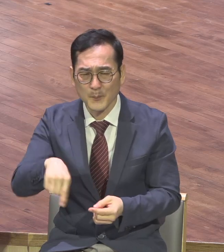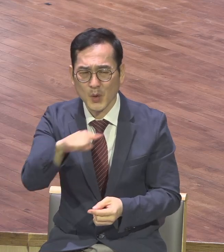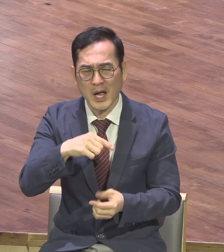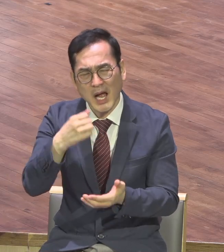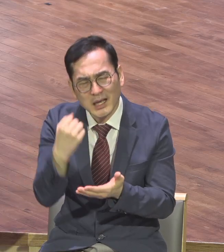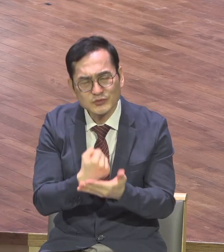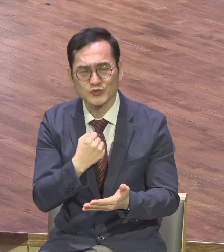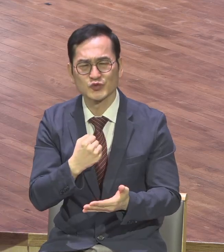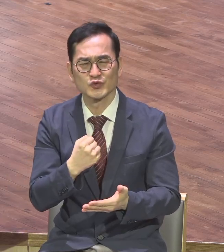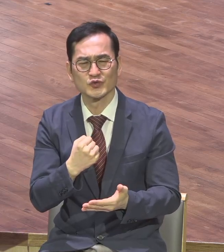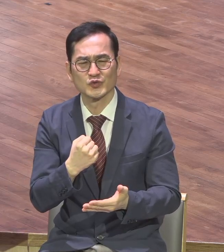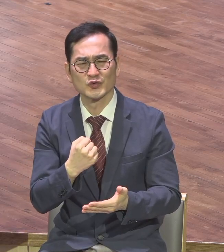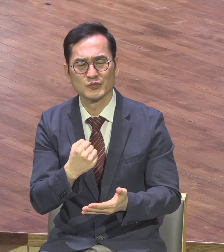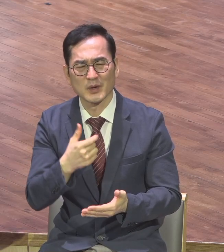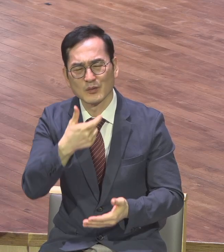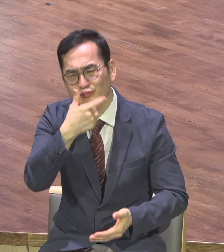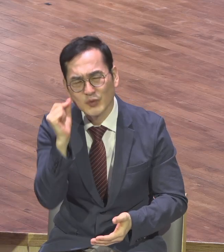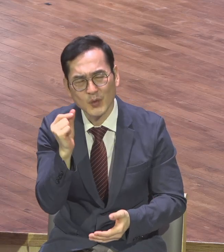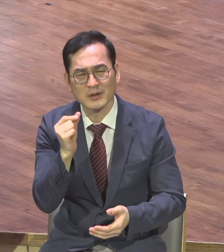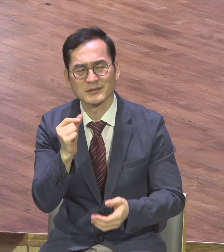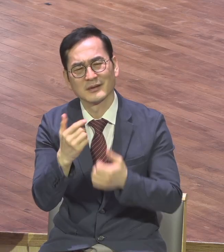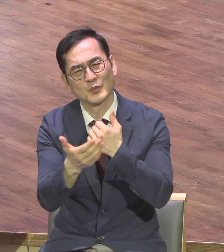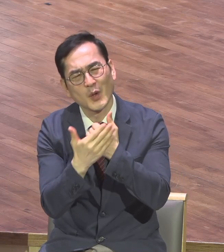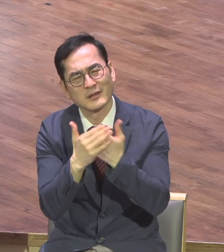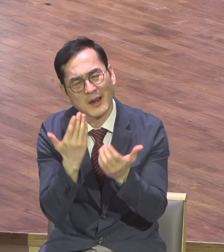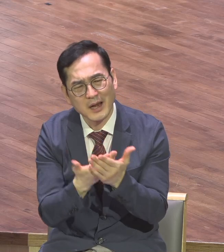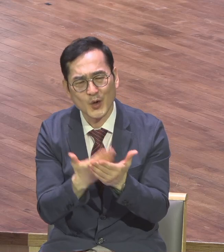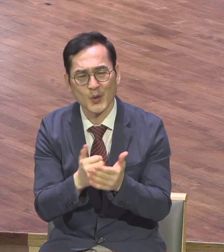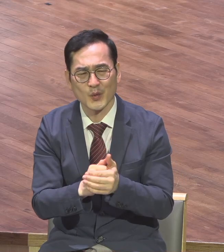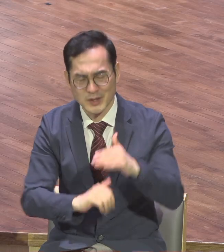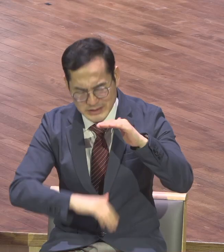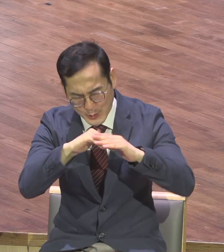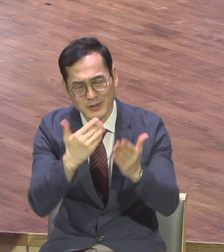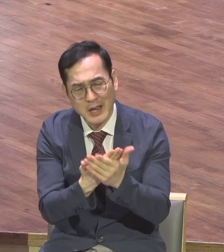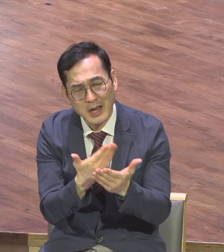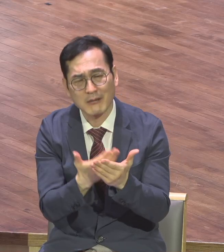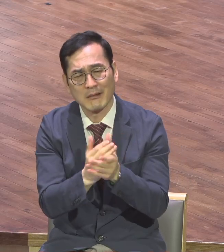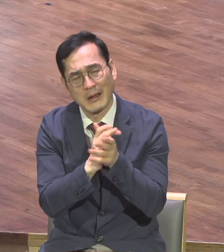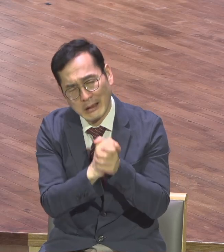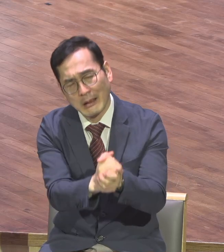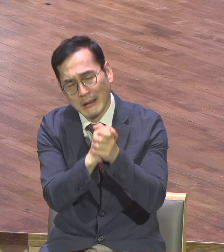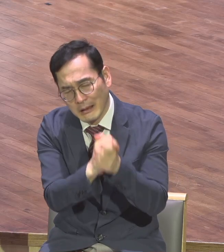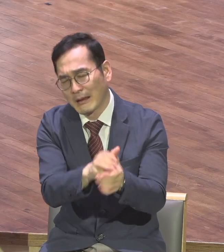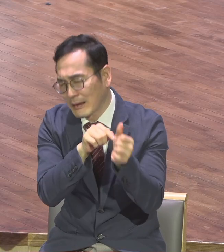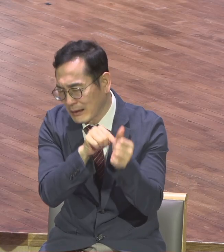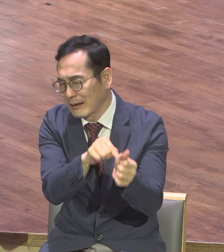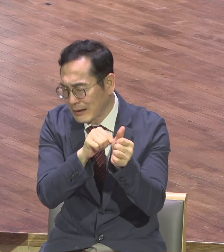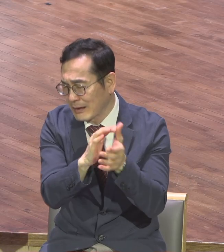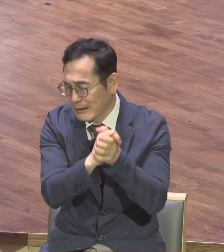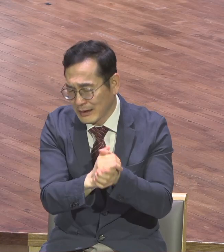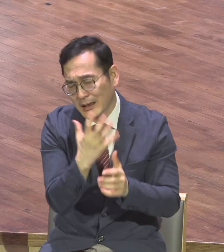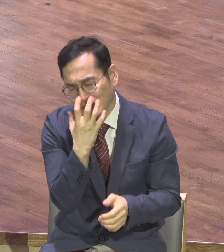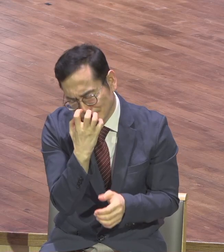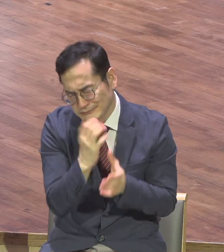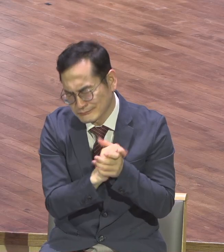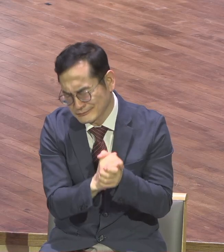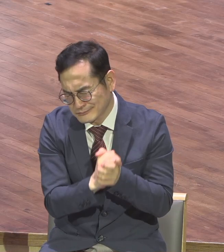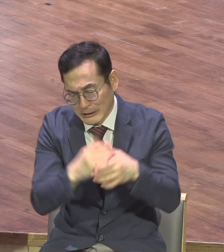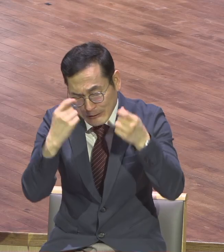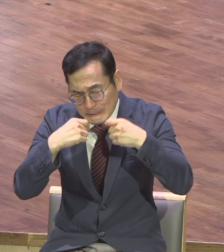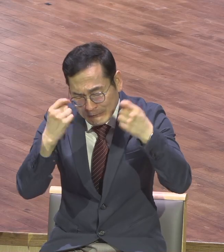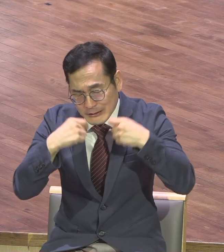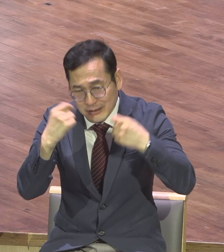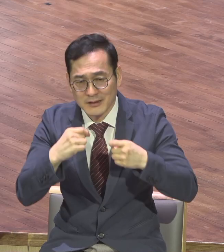아쉽고 뭔가 모자라가지고 그 부분을 좀 채워달라는 애절하는